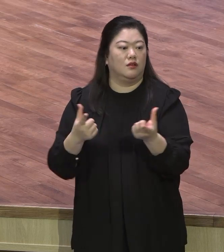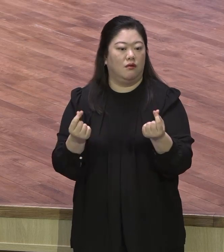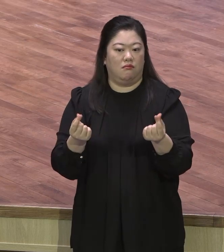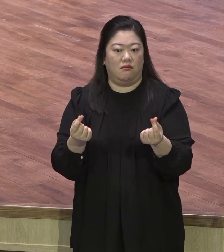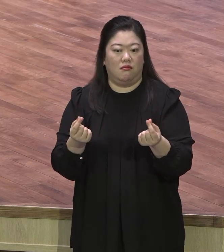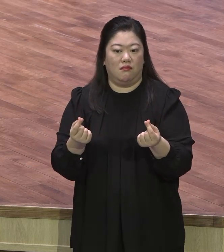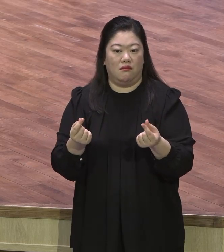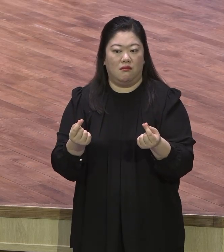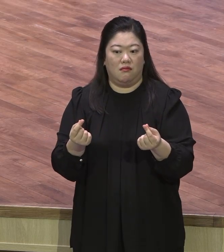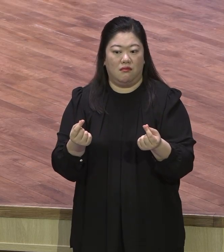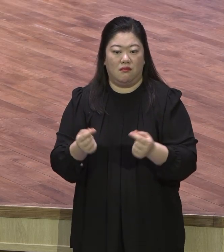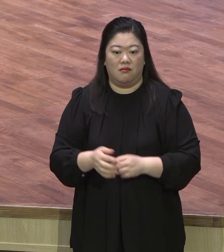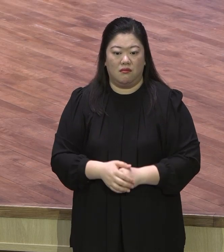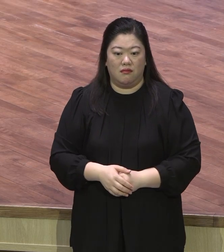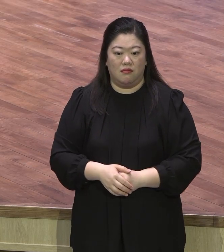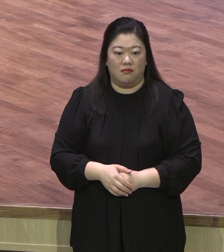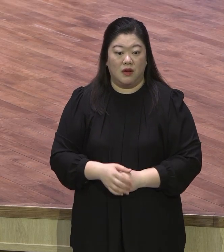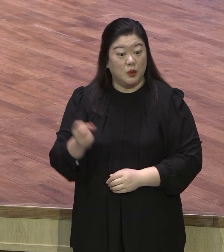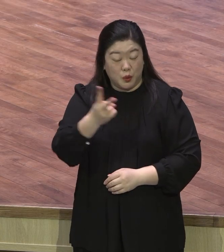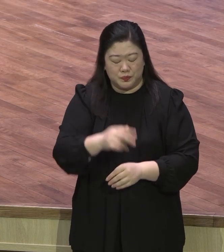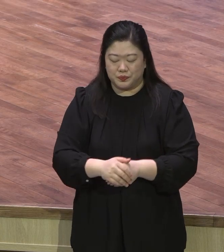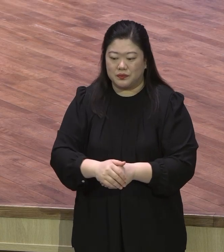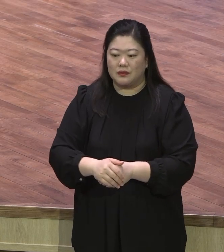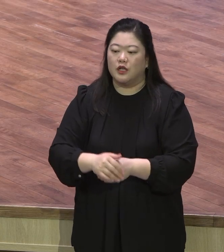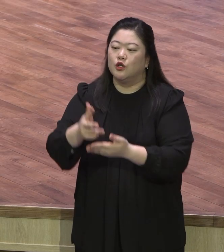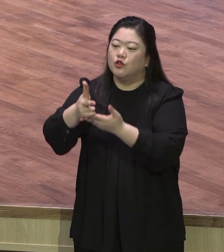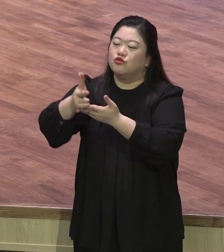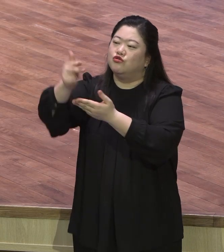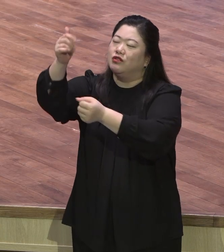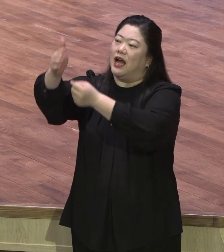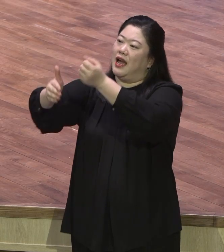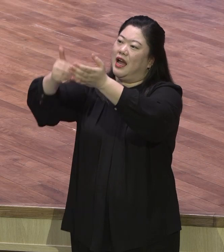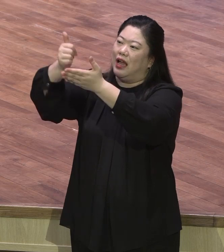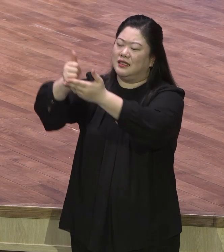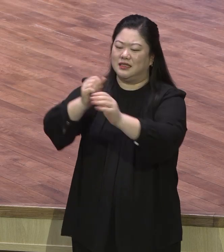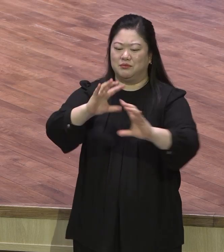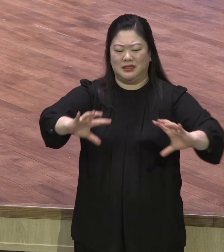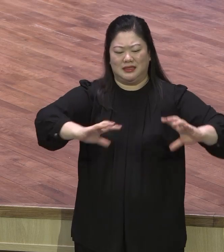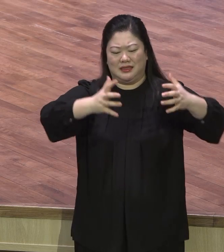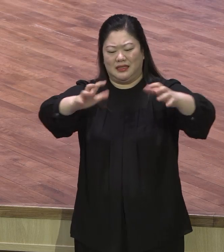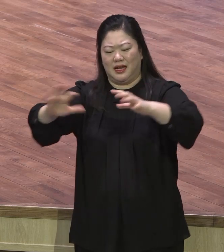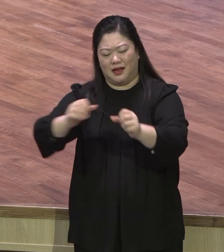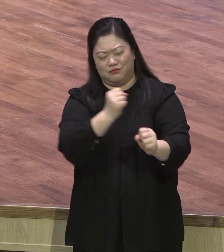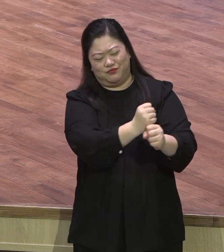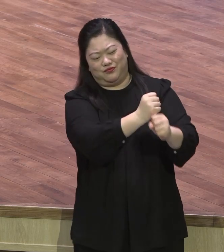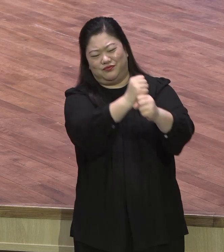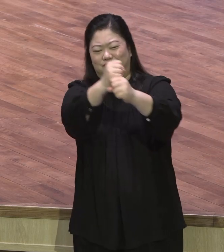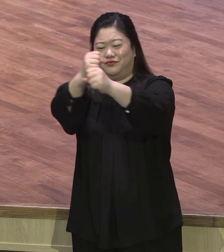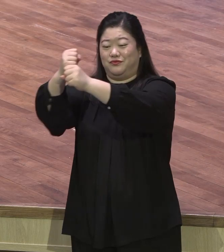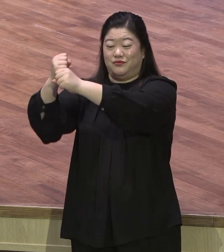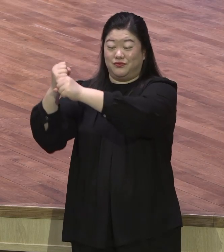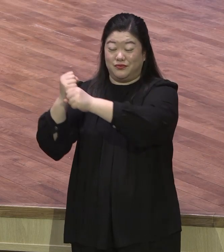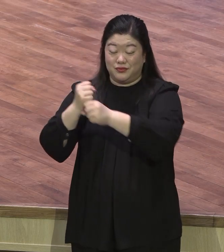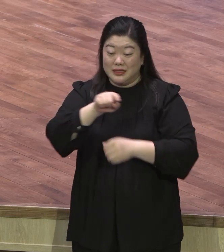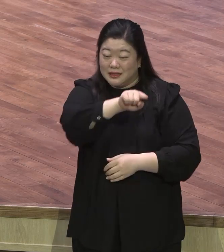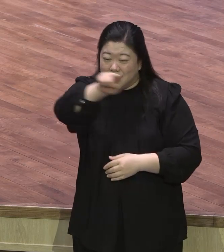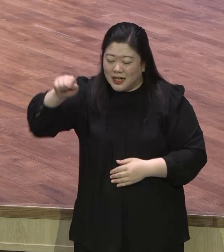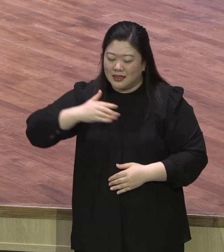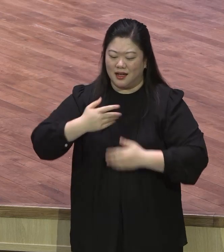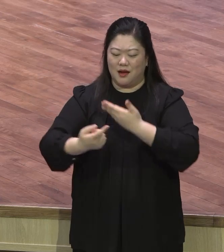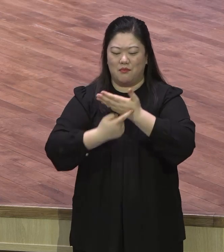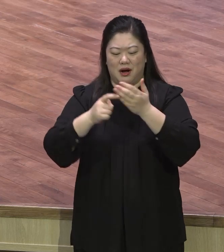주 하나님 지으신 모든 세계 내 마음